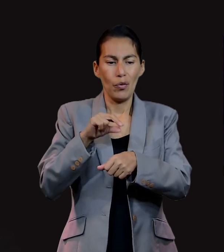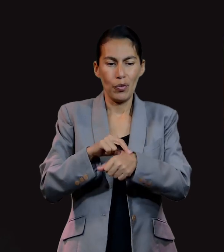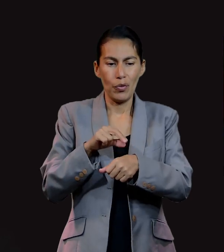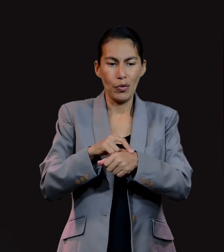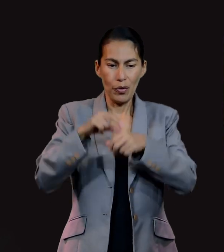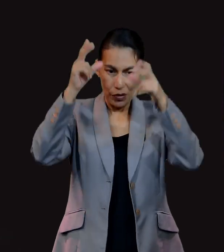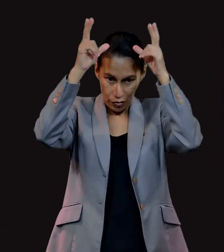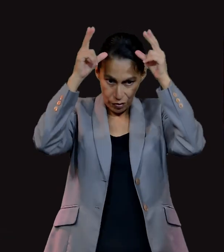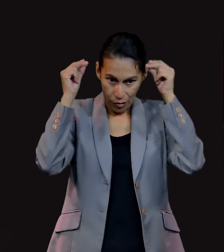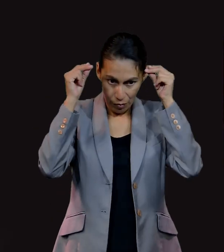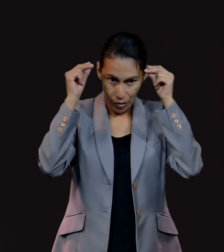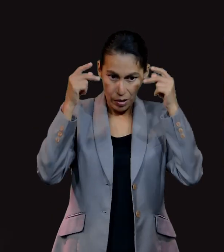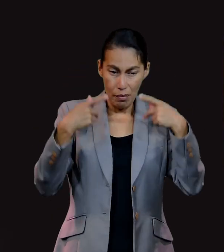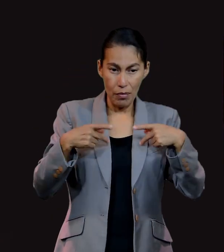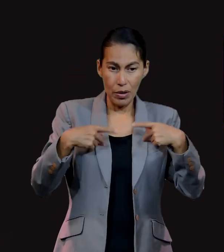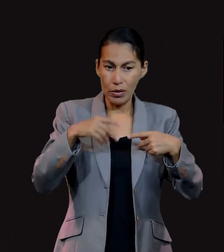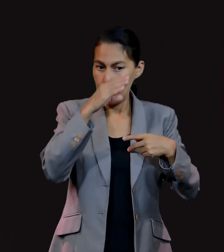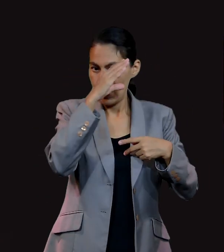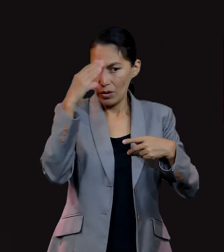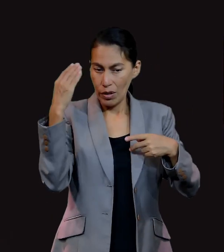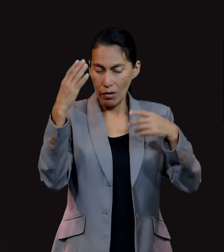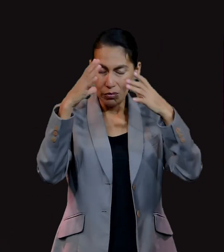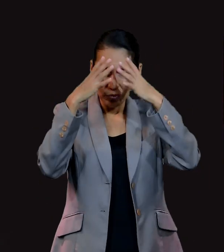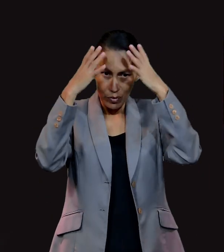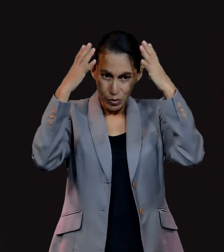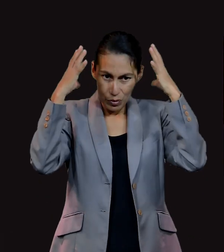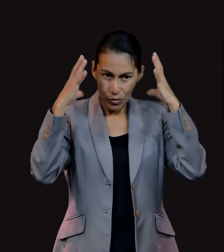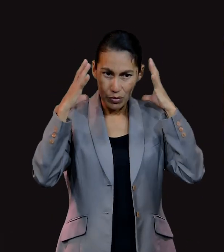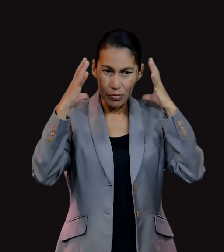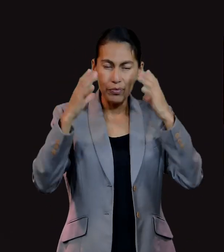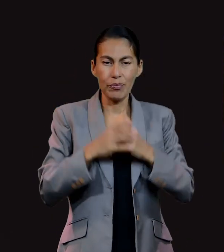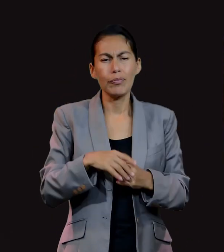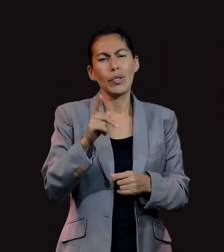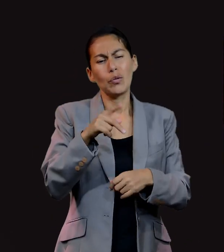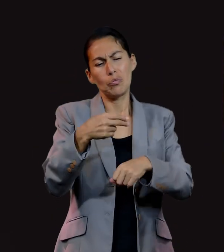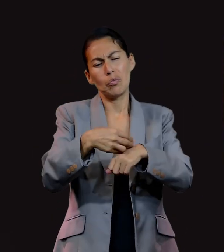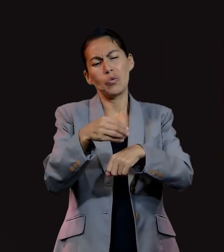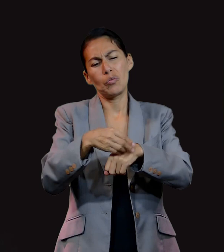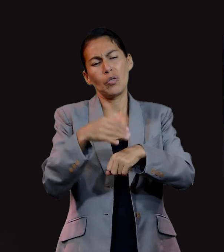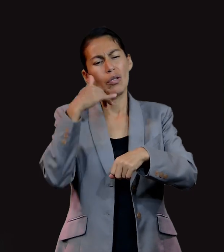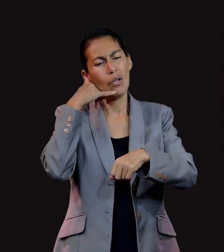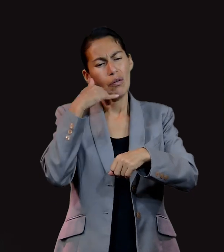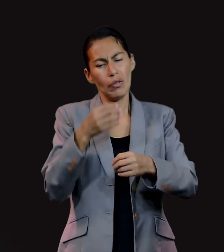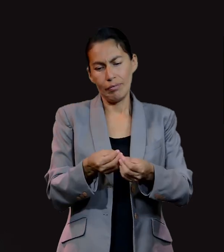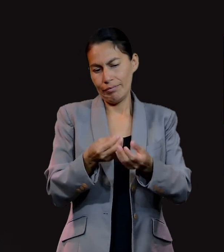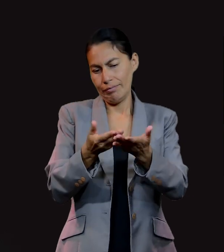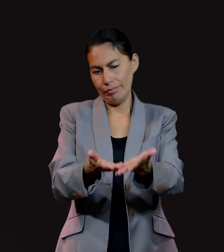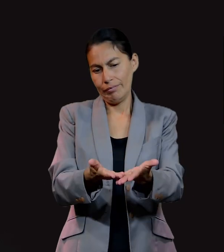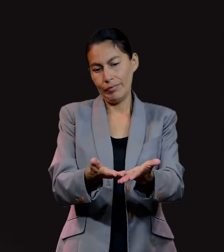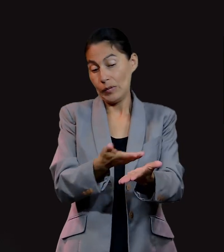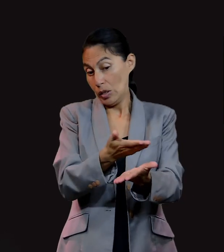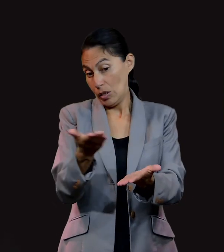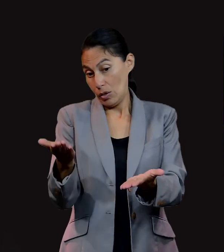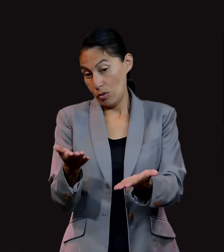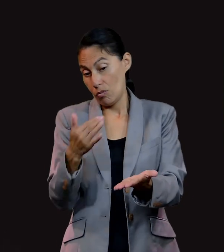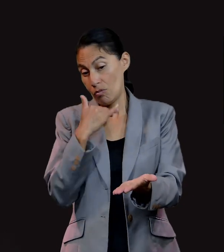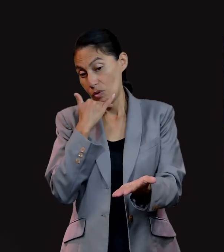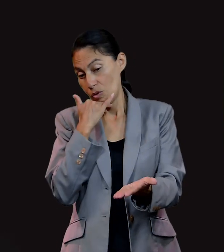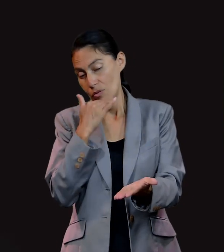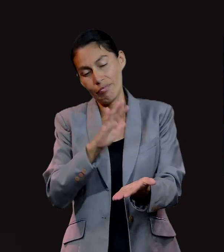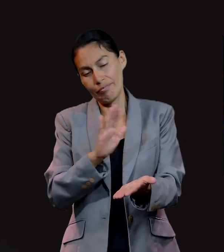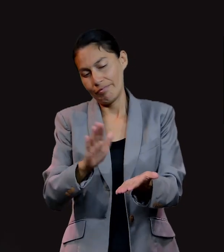solo va a tener que pagar lo del médico lo de la enfermera y el del técnico de rayos X pero aquí está su número